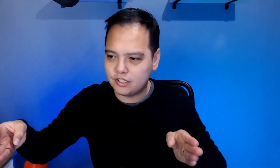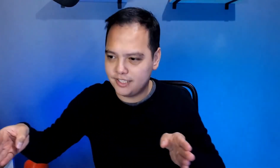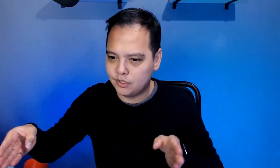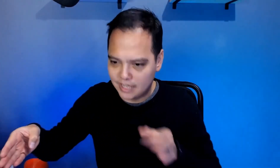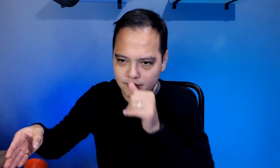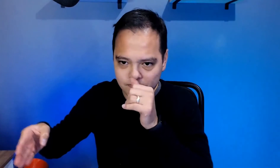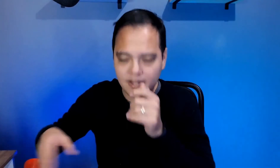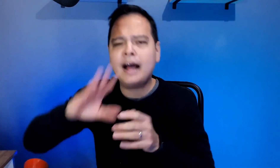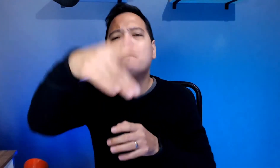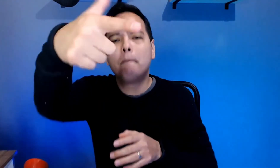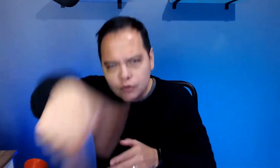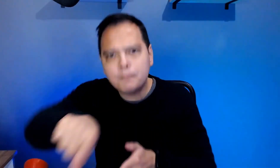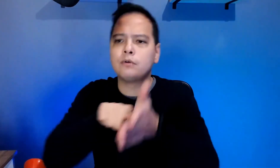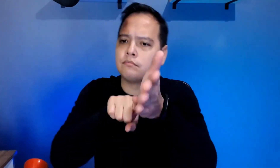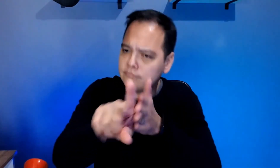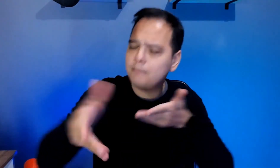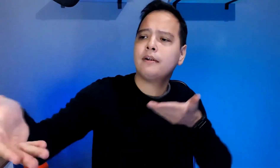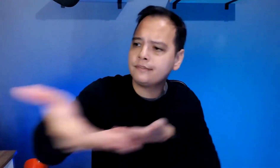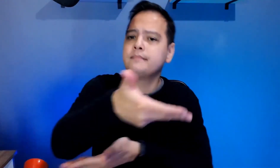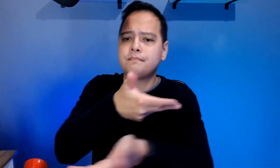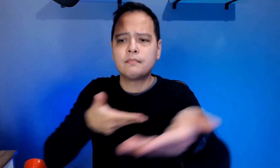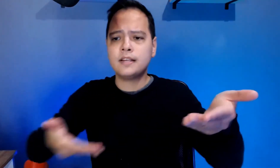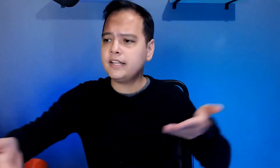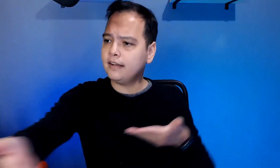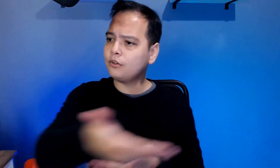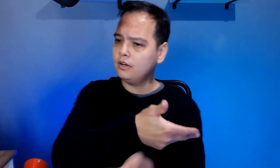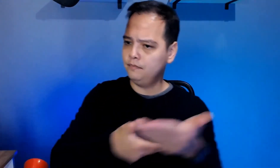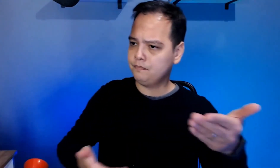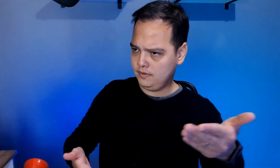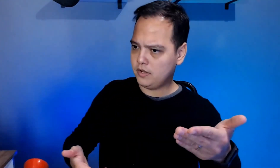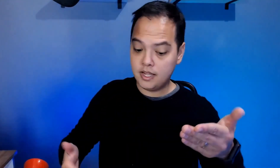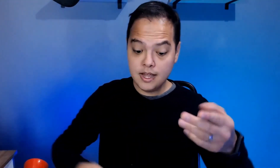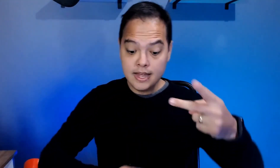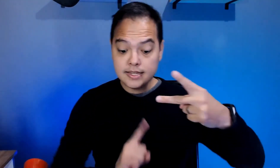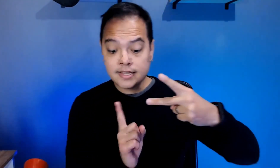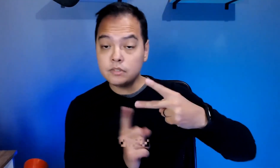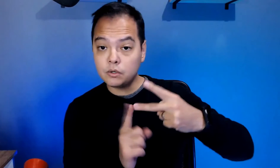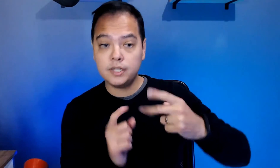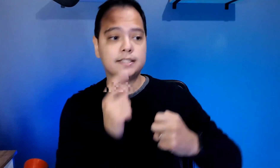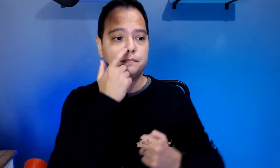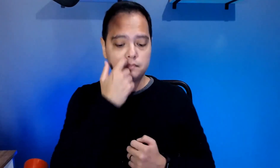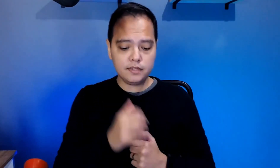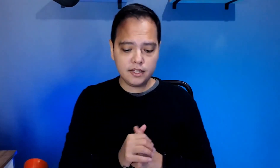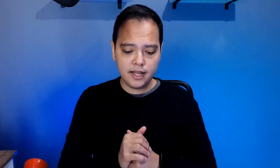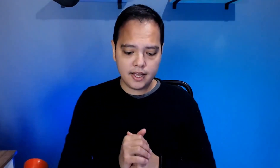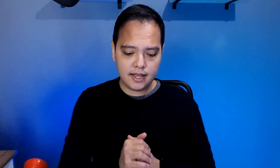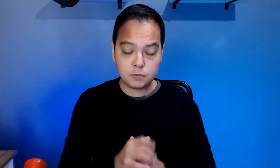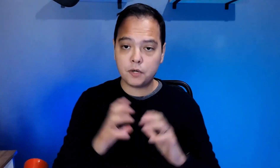sabe? Ah, mais uma pergunta. E aí pergunta e vai tendo a troca, ok? Segunda coisa, as